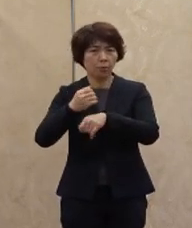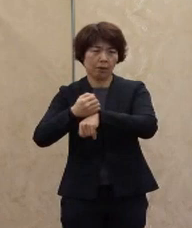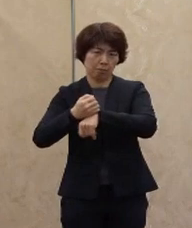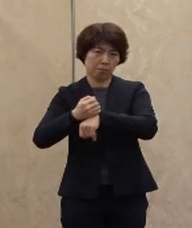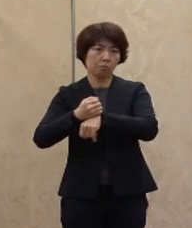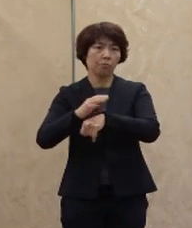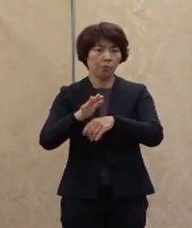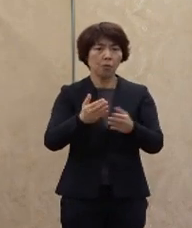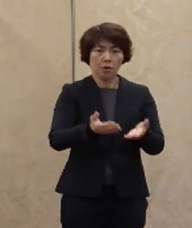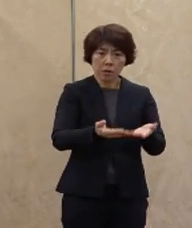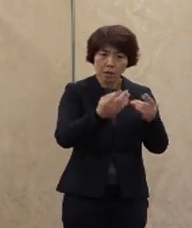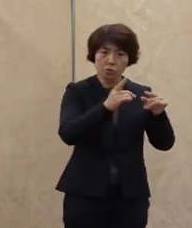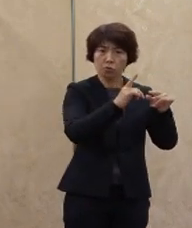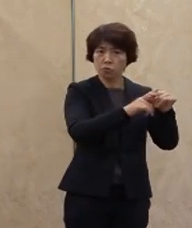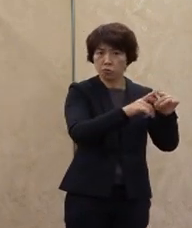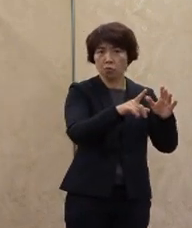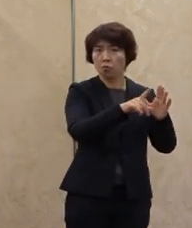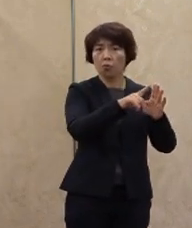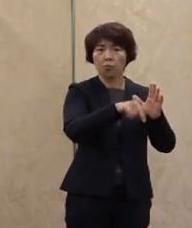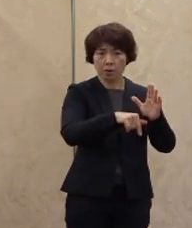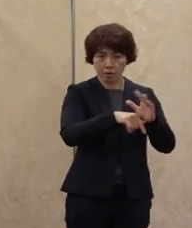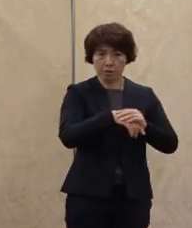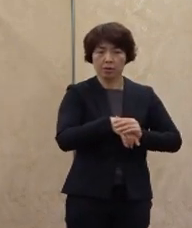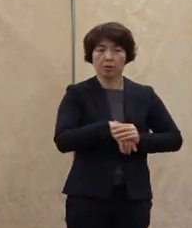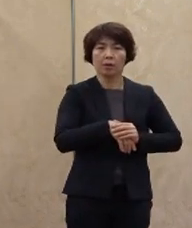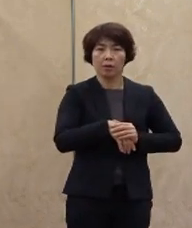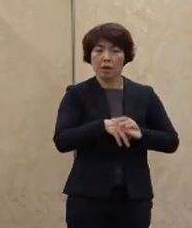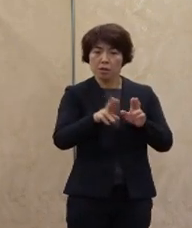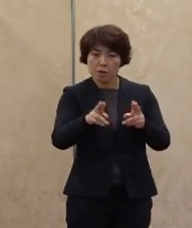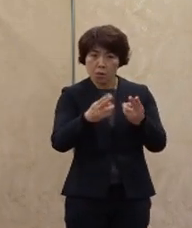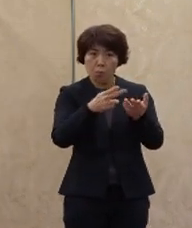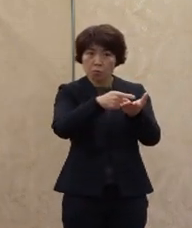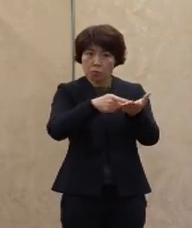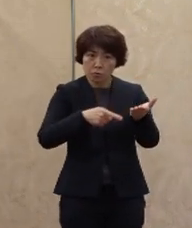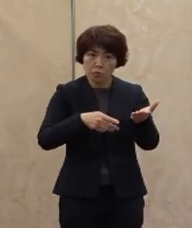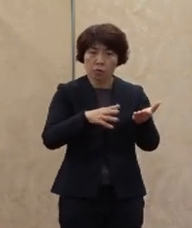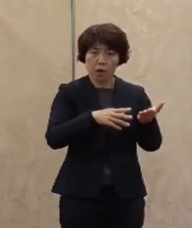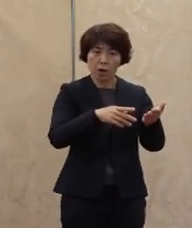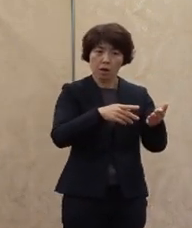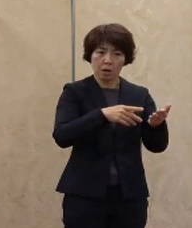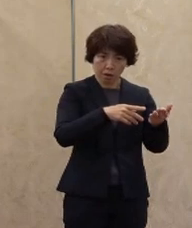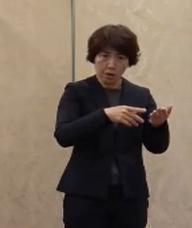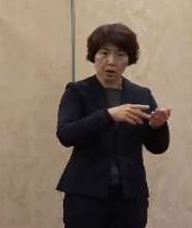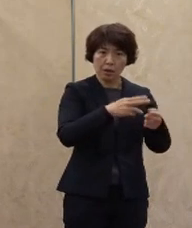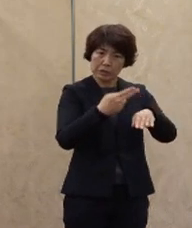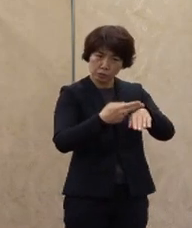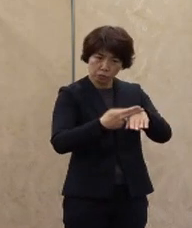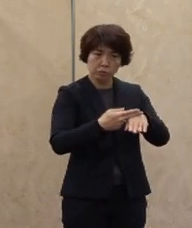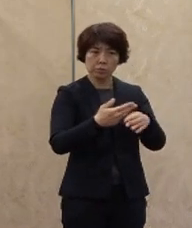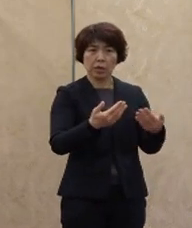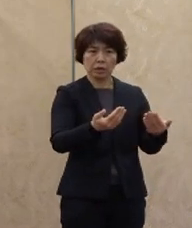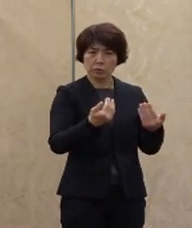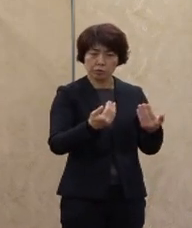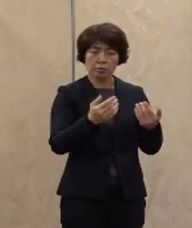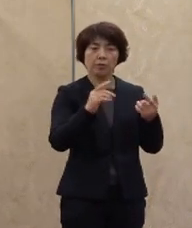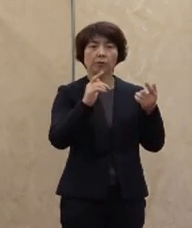応という意味では、高度に専門的な手術であったり、治療技術が必要というものでもないというのも、これも聞いてます